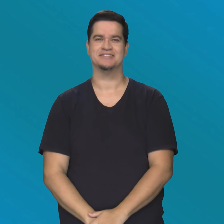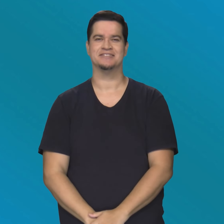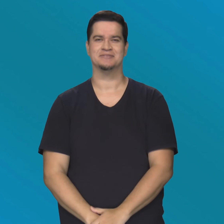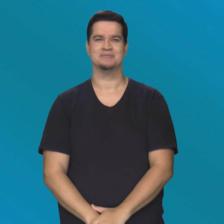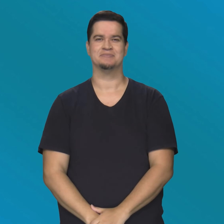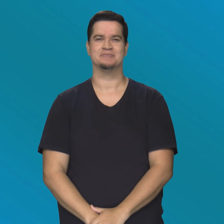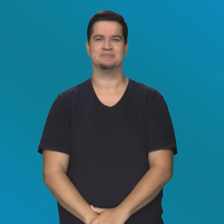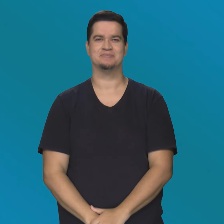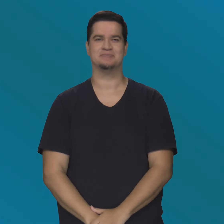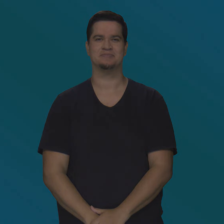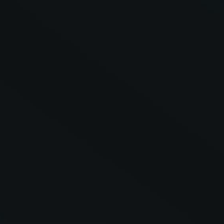próxima